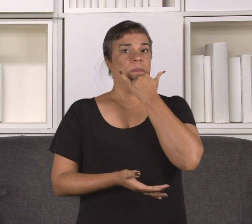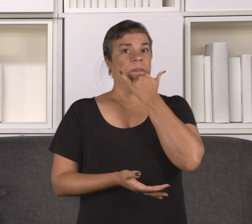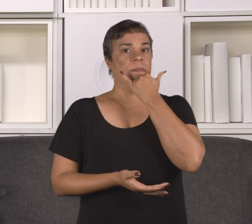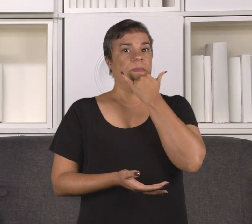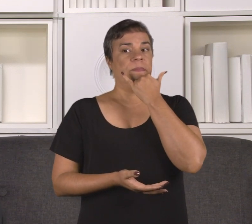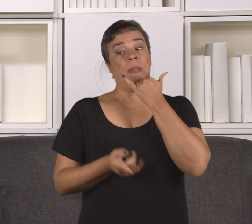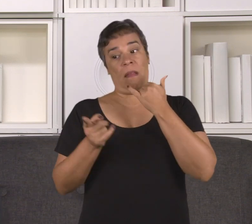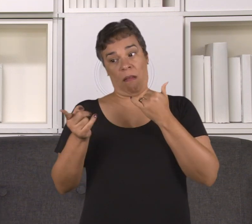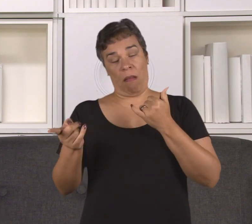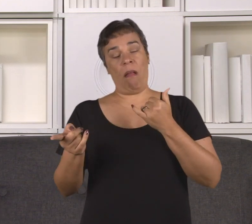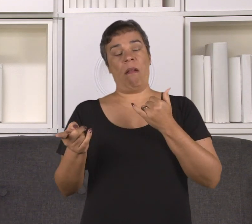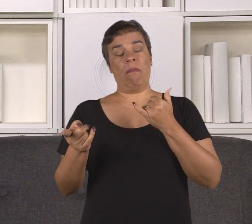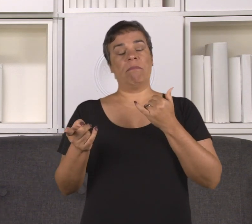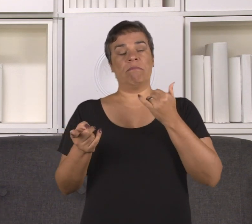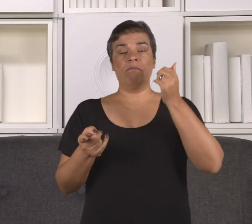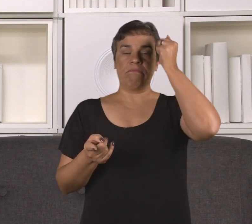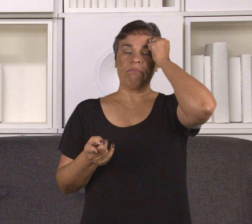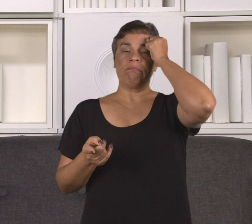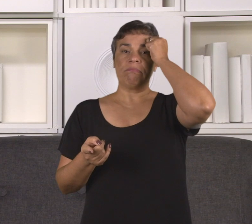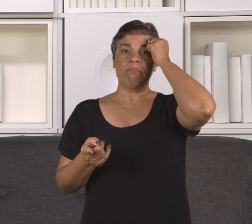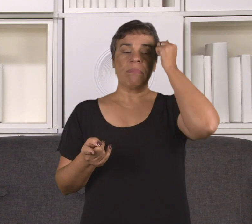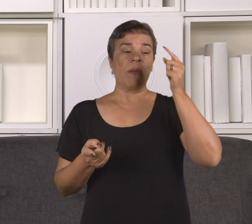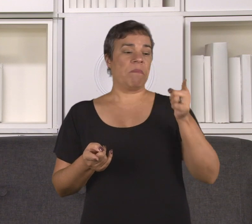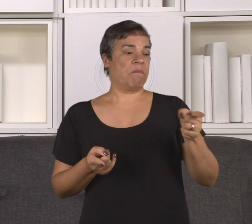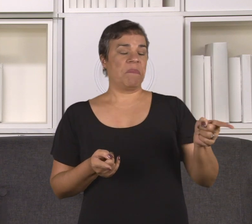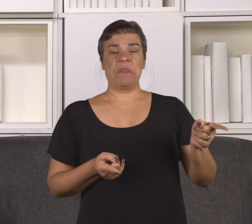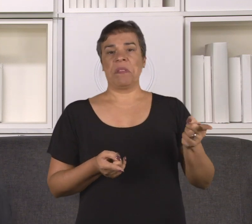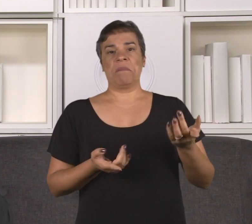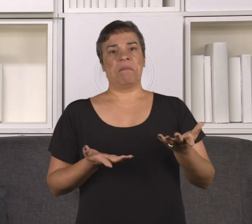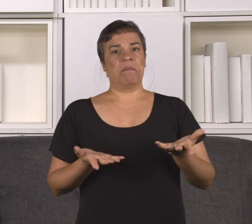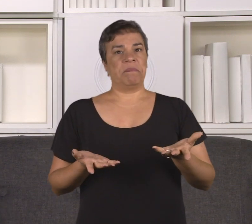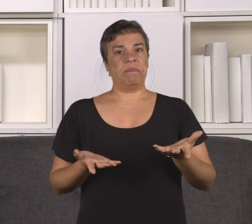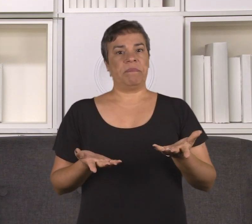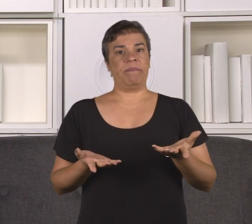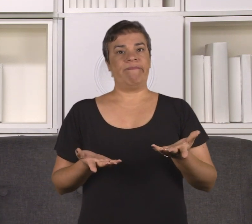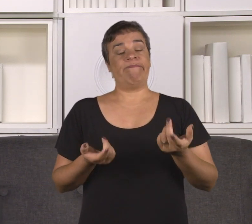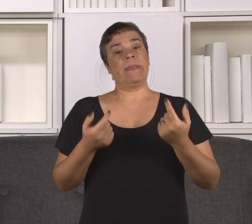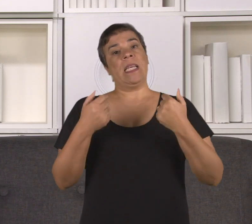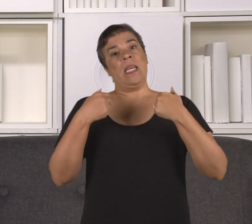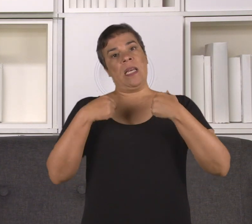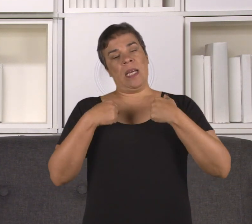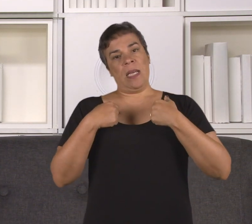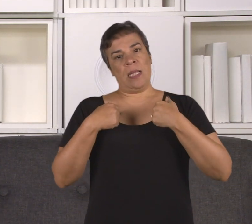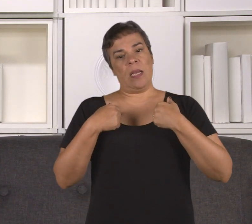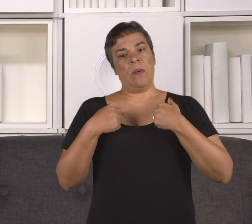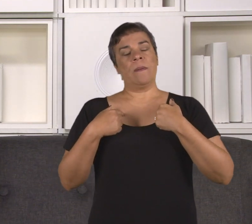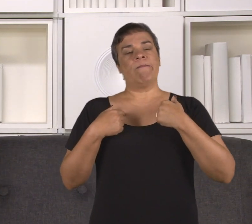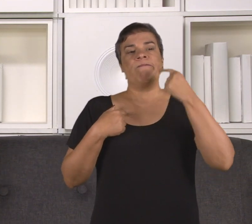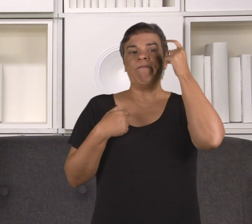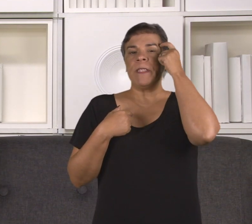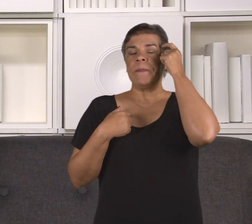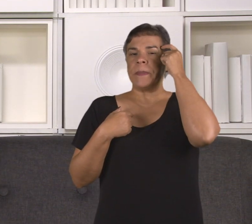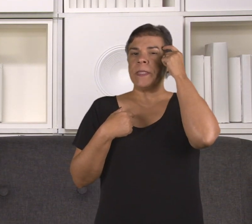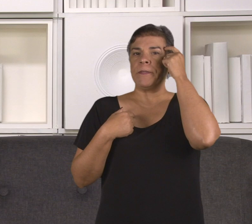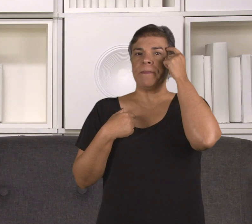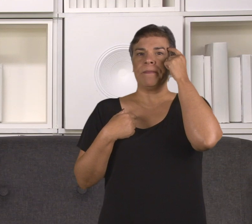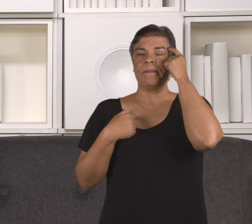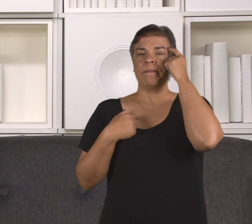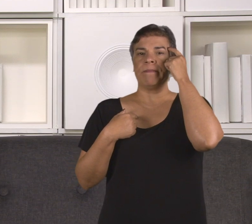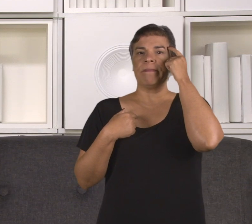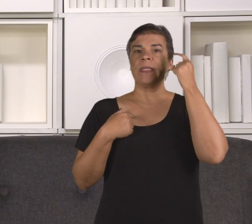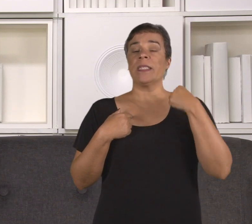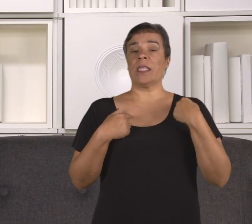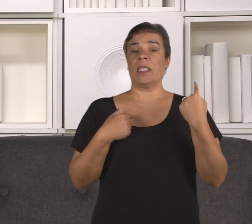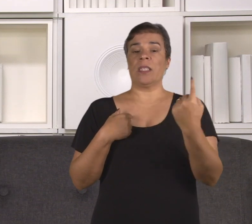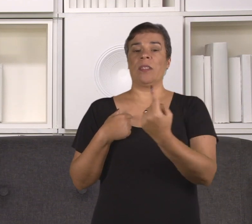que me leva a pensar que precisamos corrigir